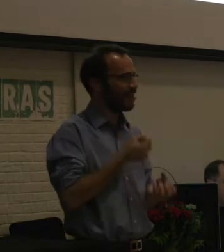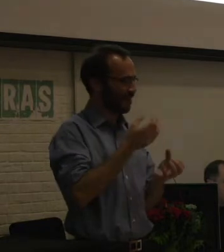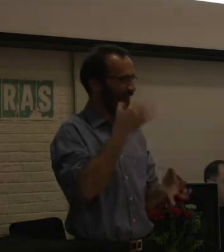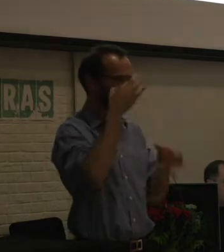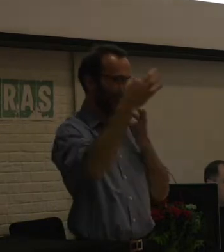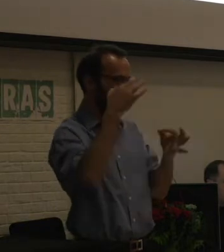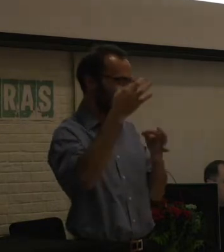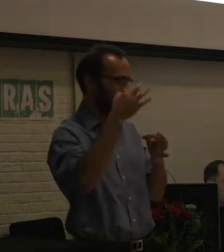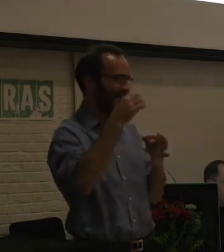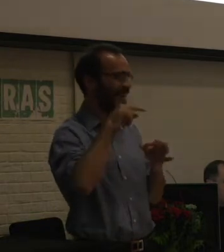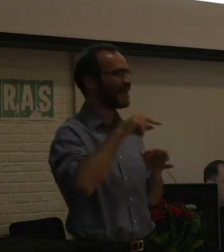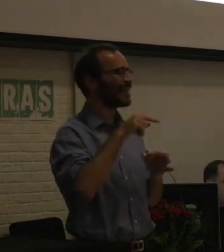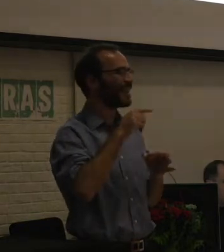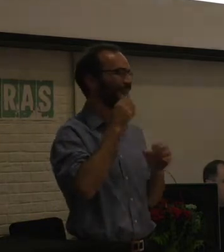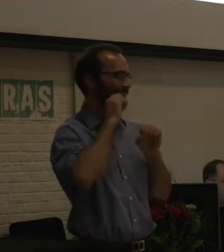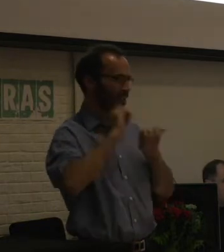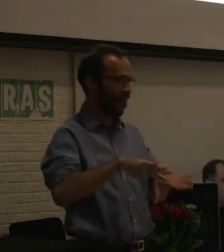poco su historia. Pero antes de nada,